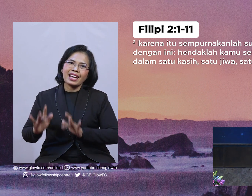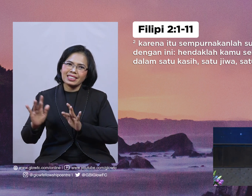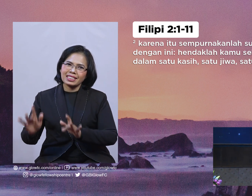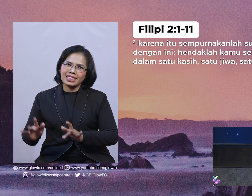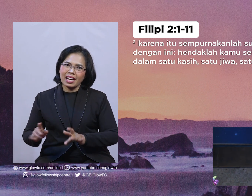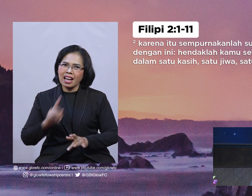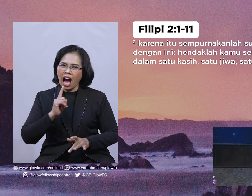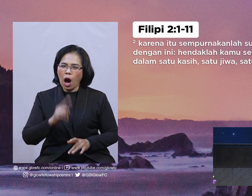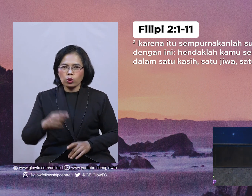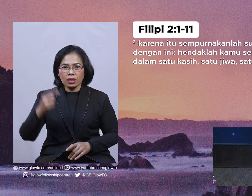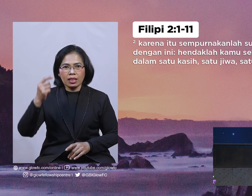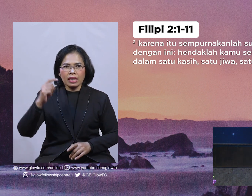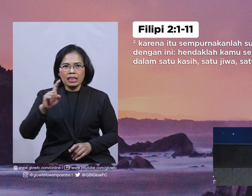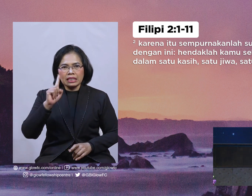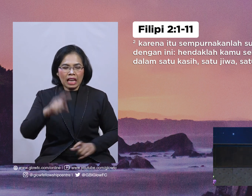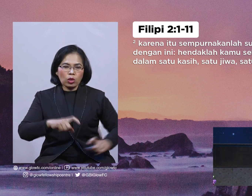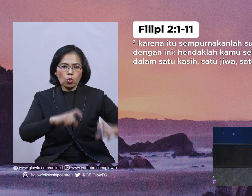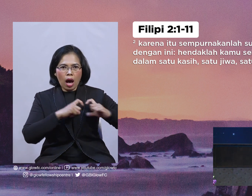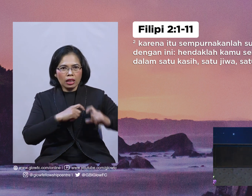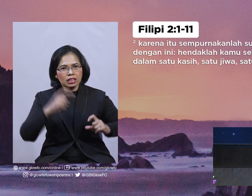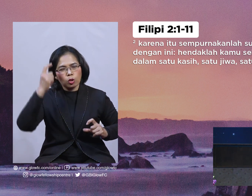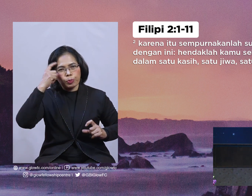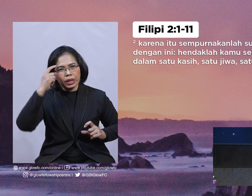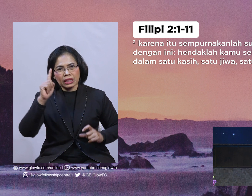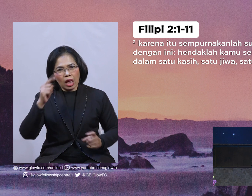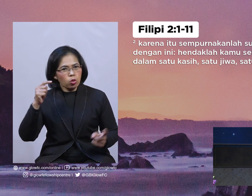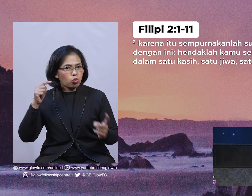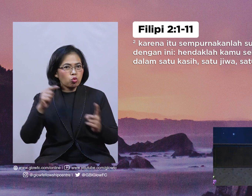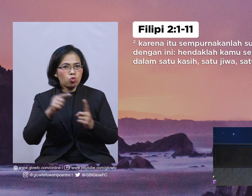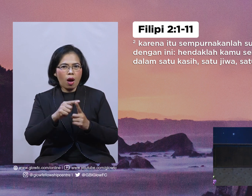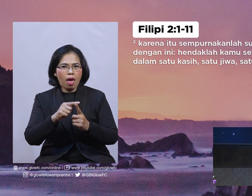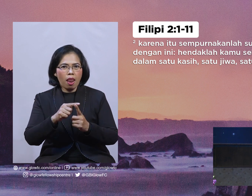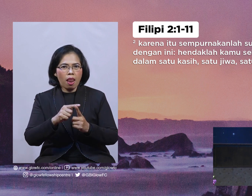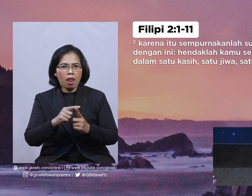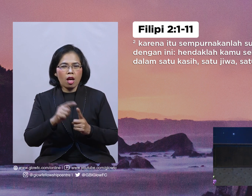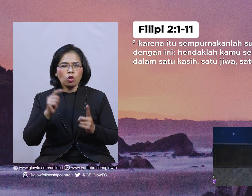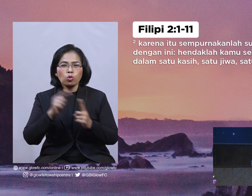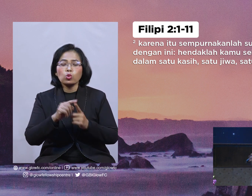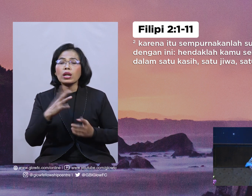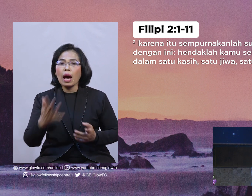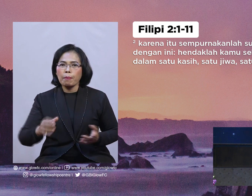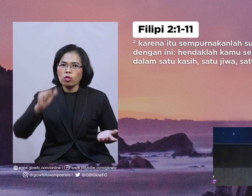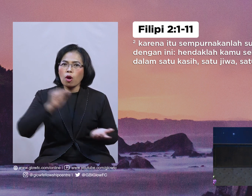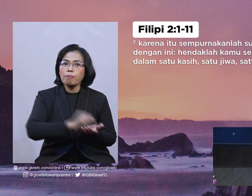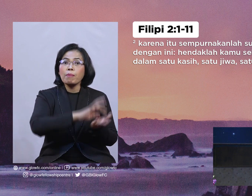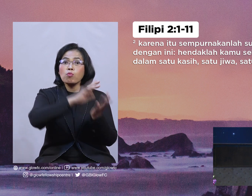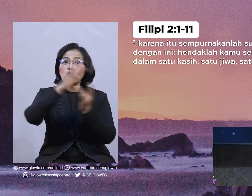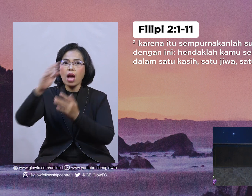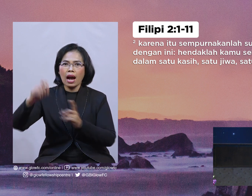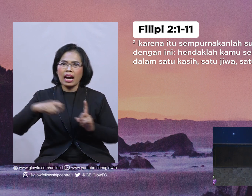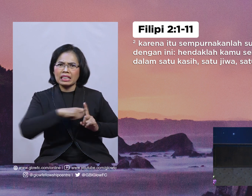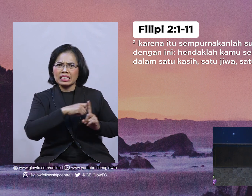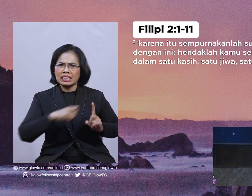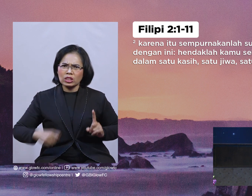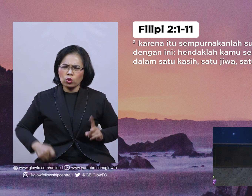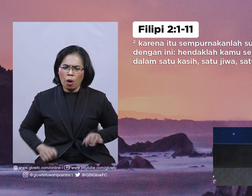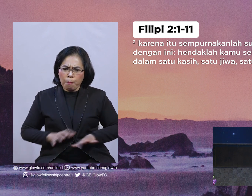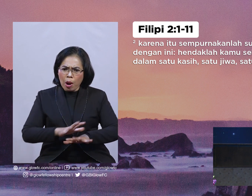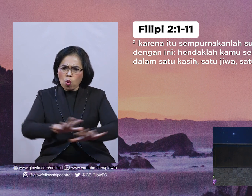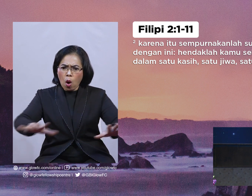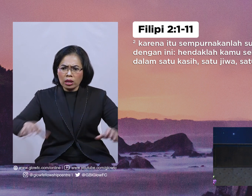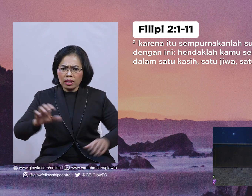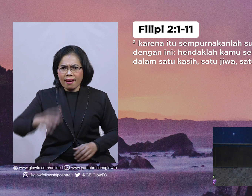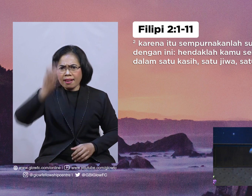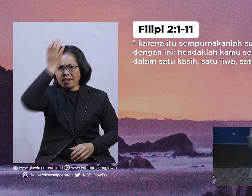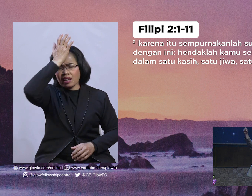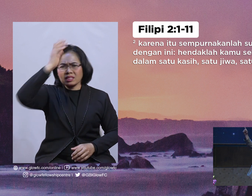Harus sangat is pikiran satu kali satu jiwa satu tujuan-tujuannya apa memuliakan Princess meluaskan Kerajaan Allah memenangkan jiwa